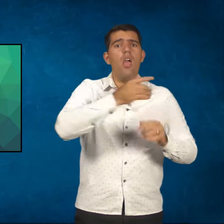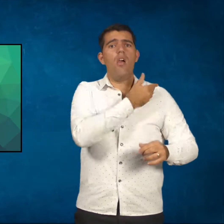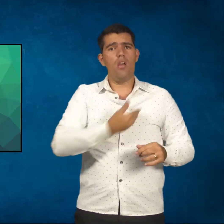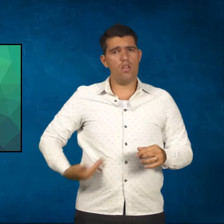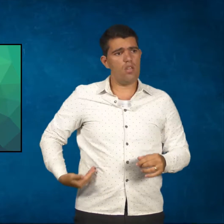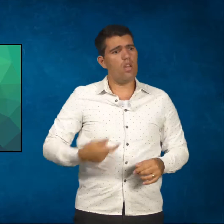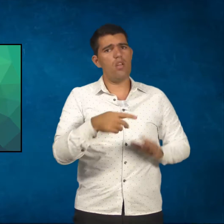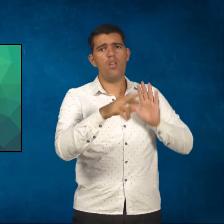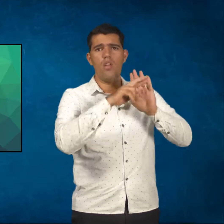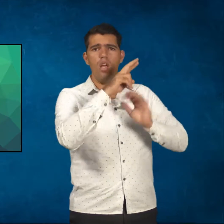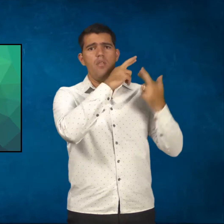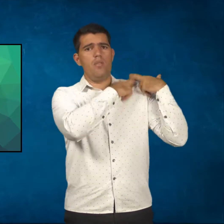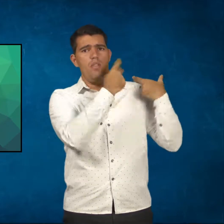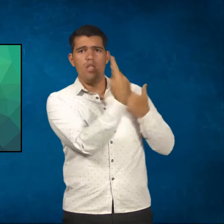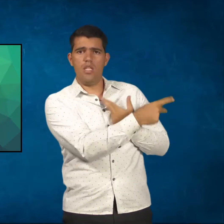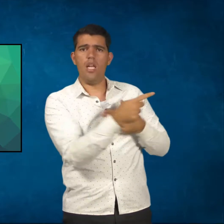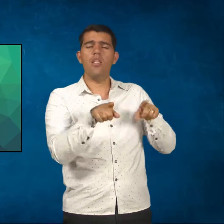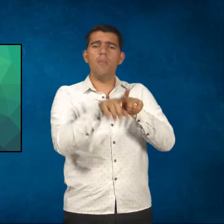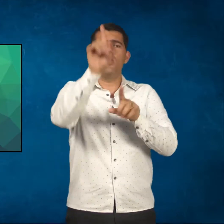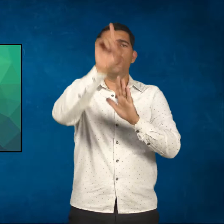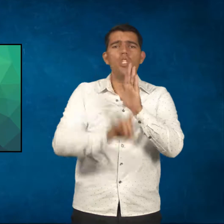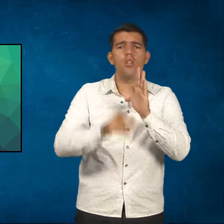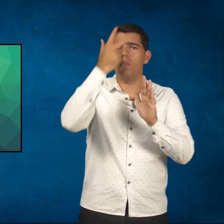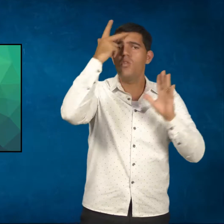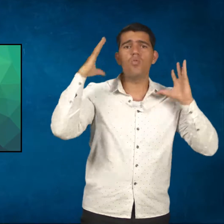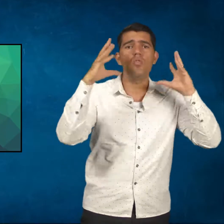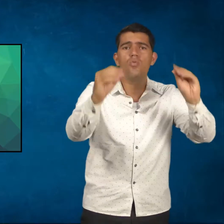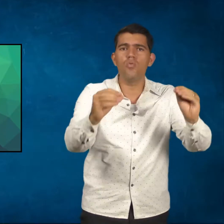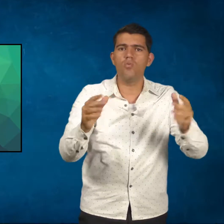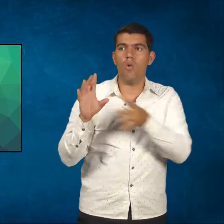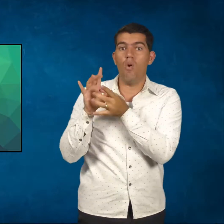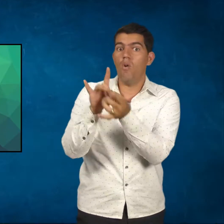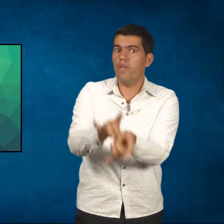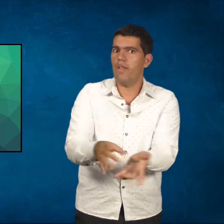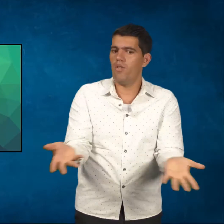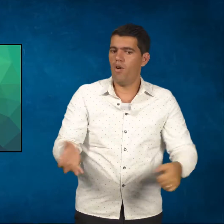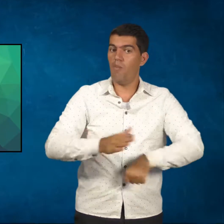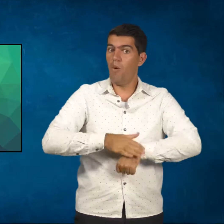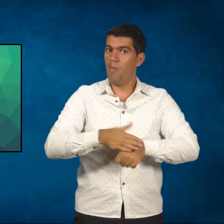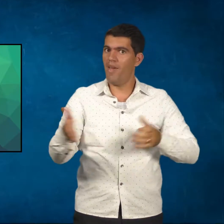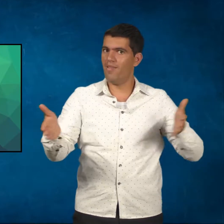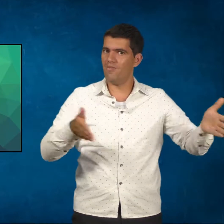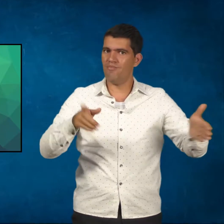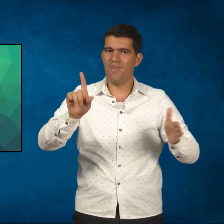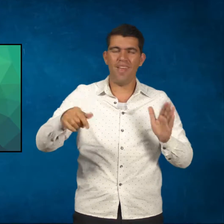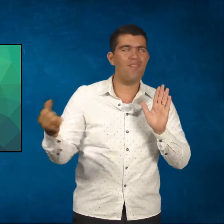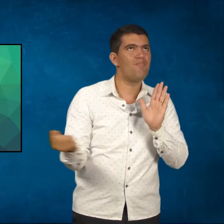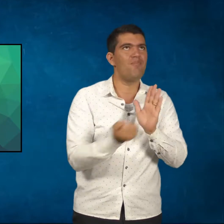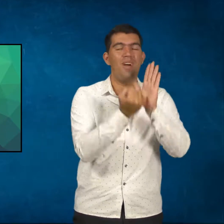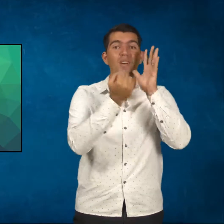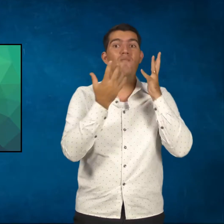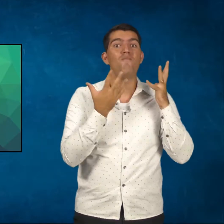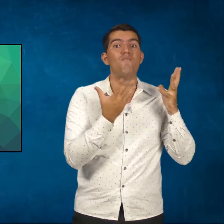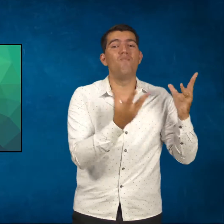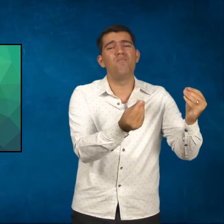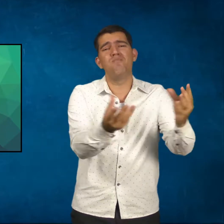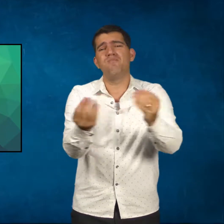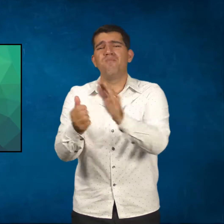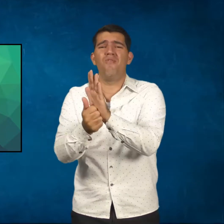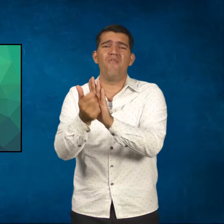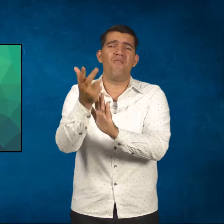todos. Nesse contexto, o período foi marcado por muitas e